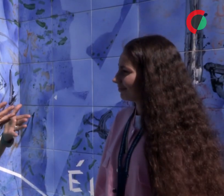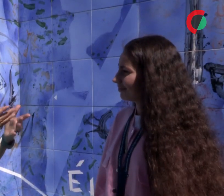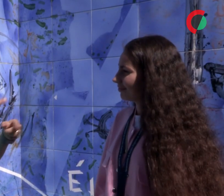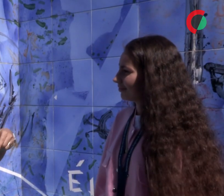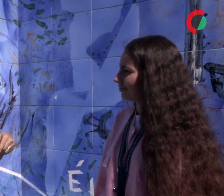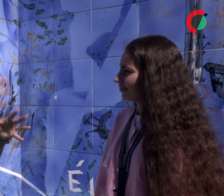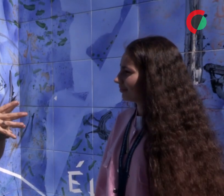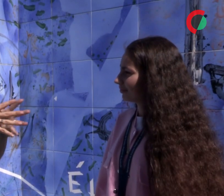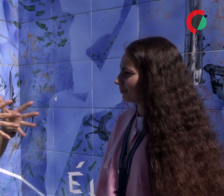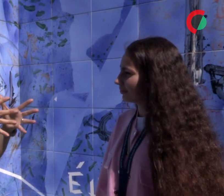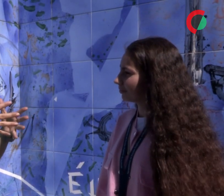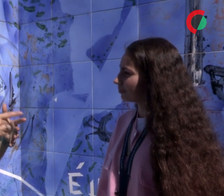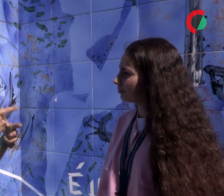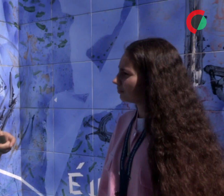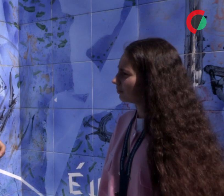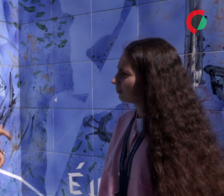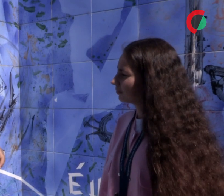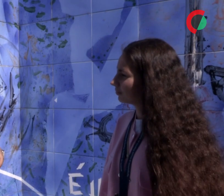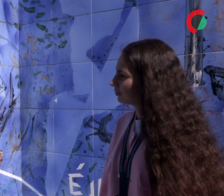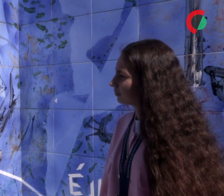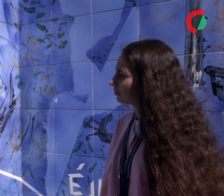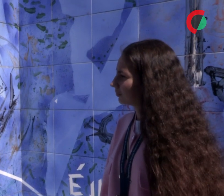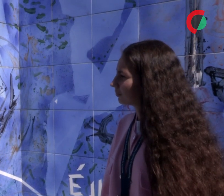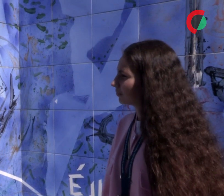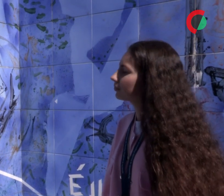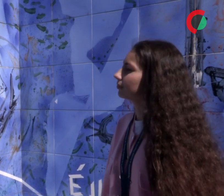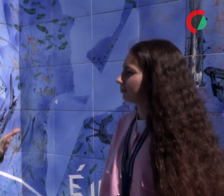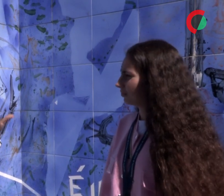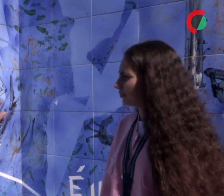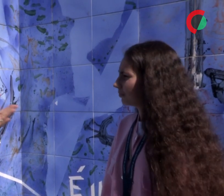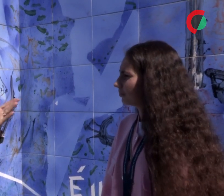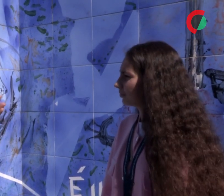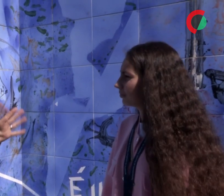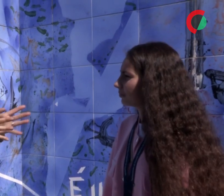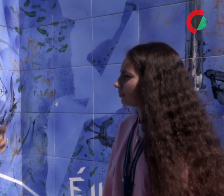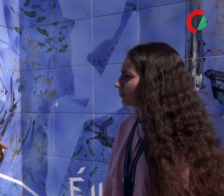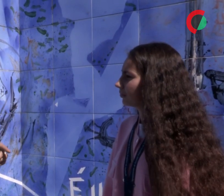maiores dificuldades que uma pessoa que não ouve enfrenta nas escolas?